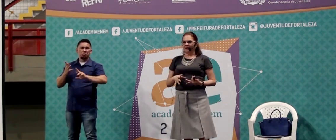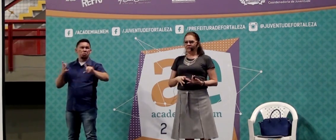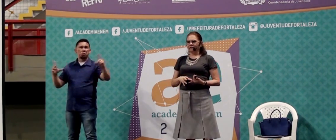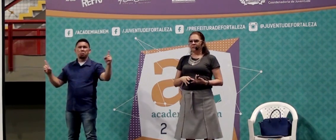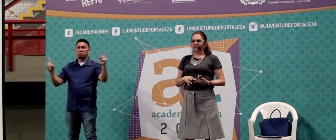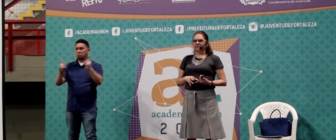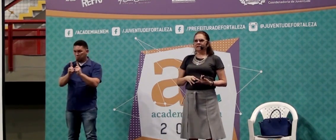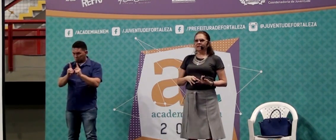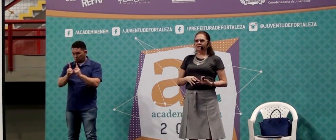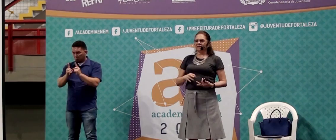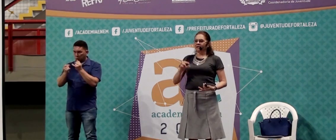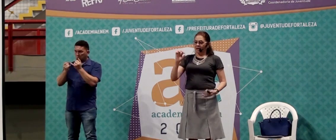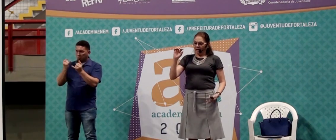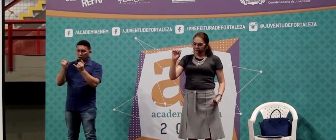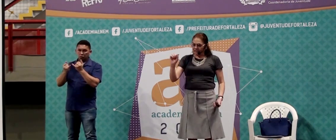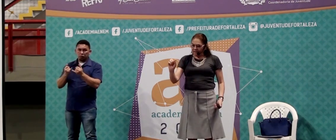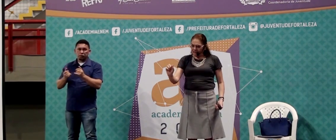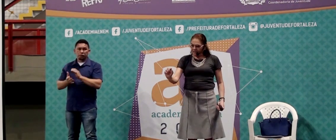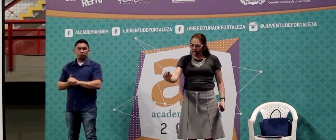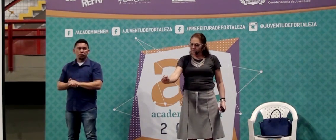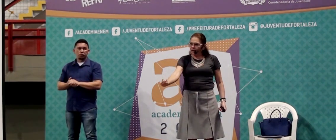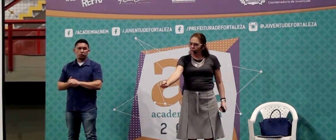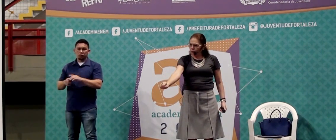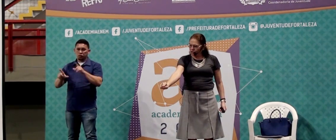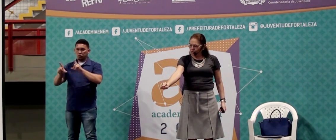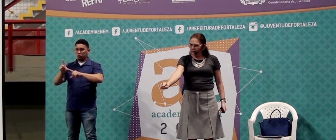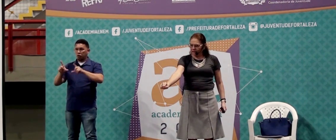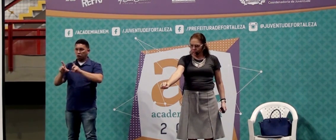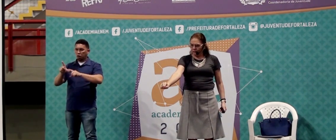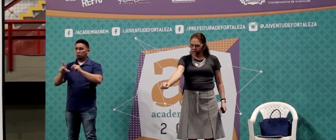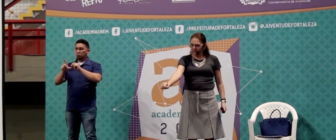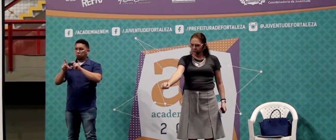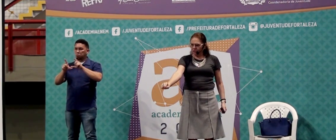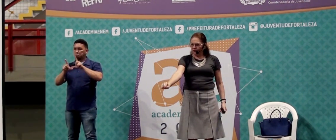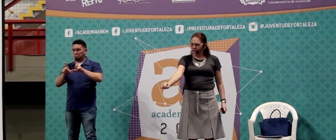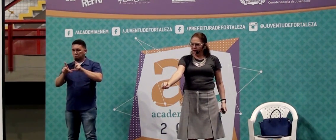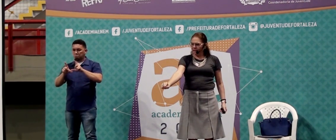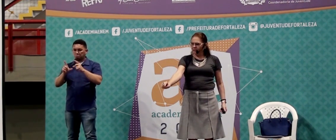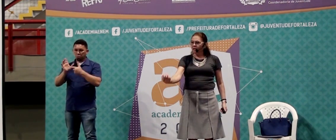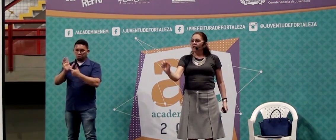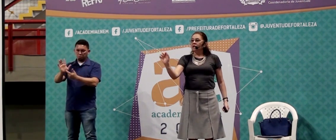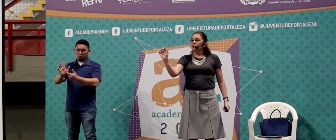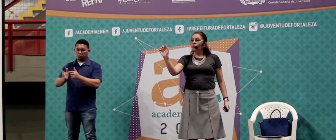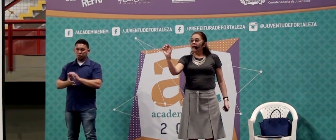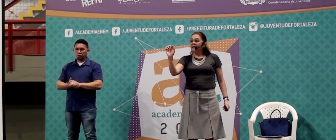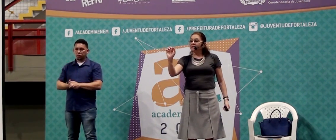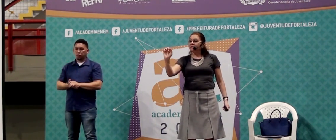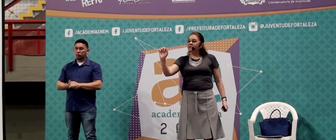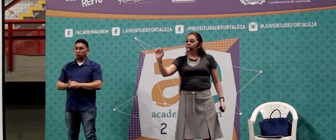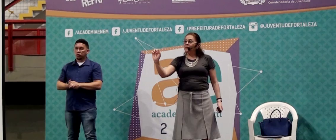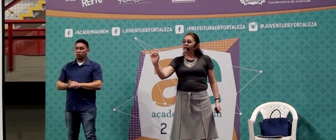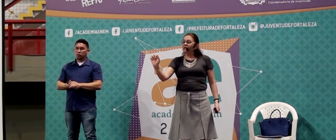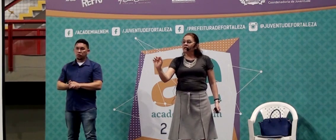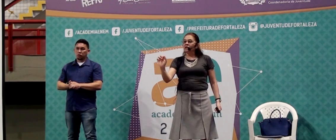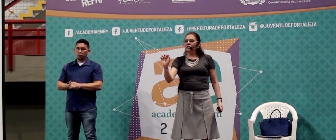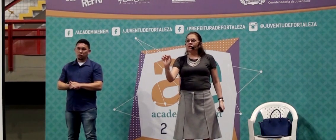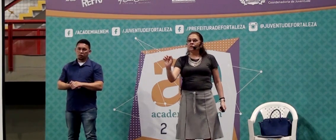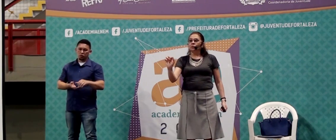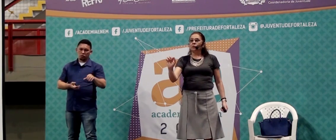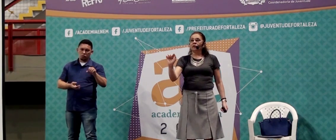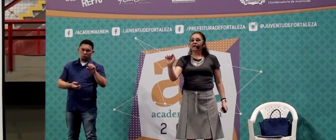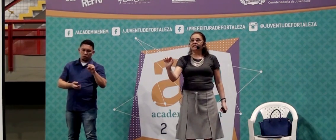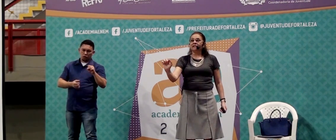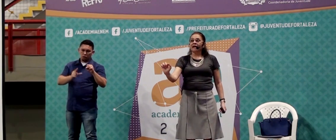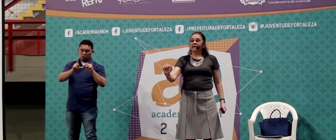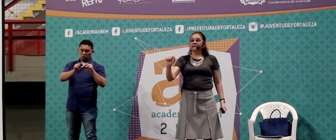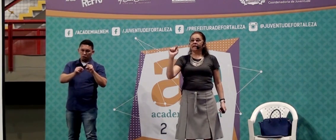outras palavras parecidas, as letras maiúsculas, como vocês estão vendo aí, e o S